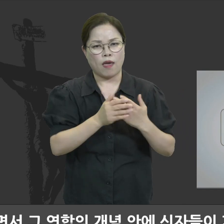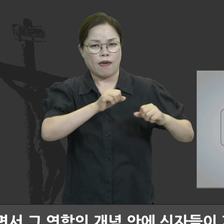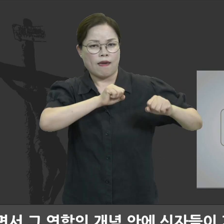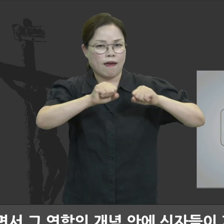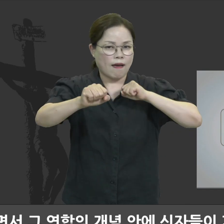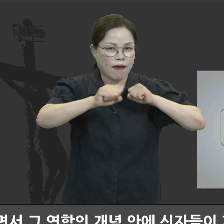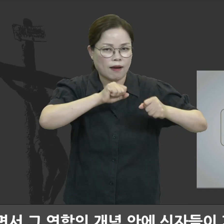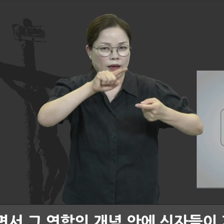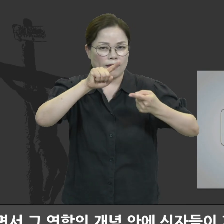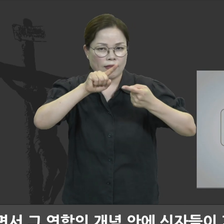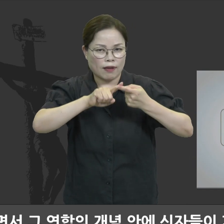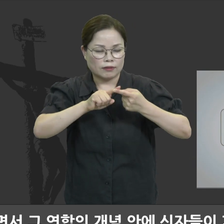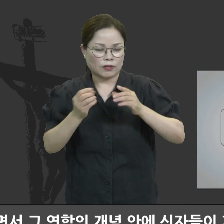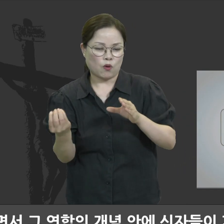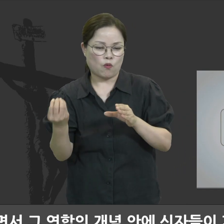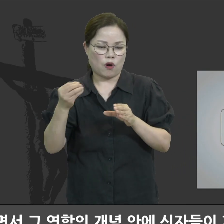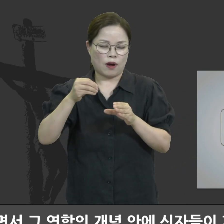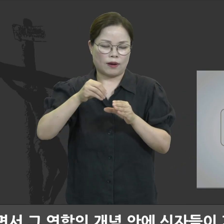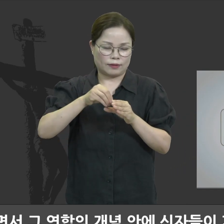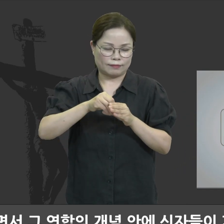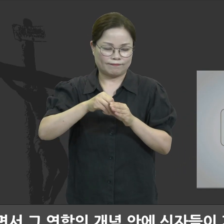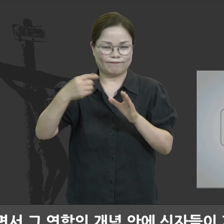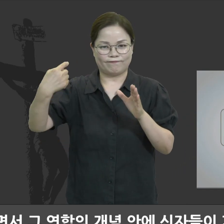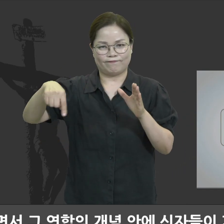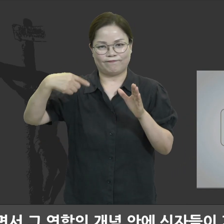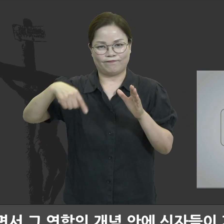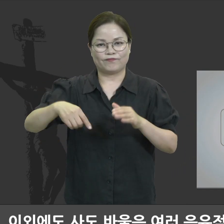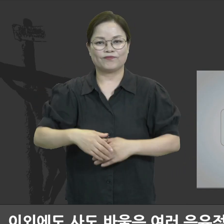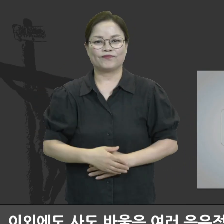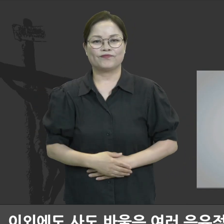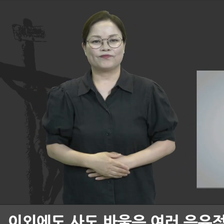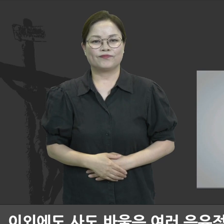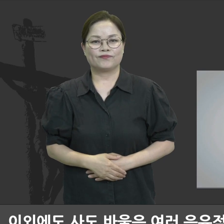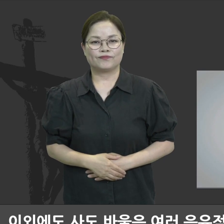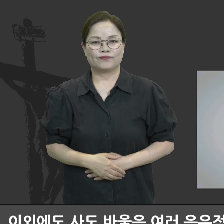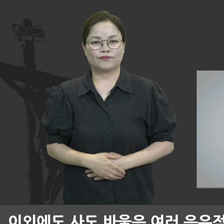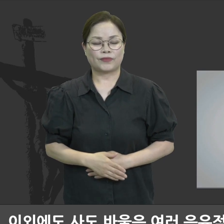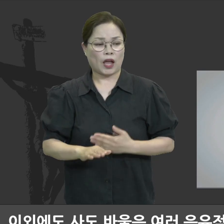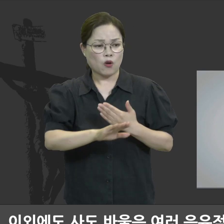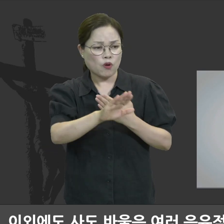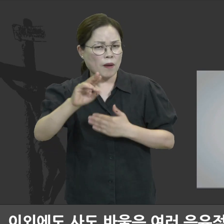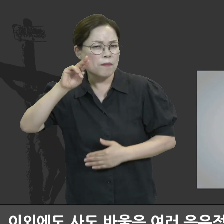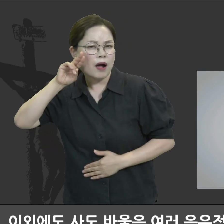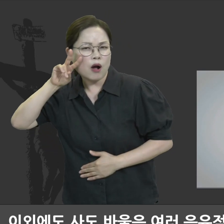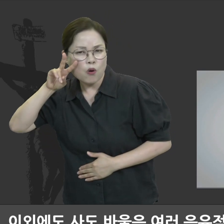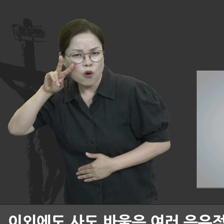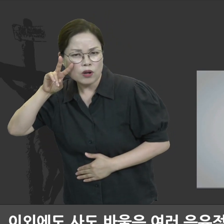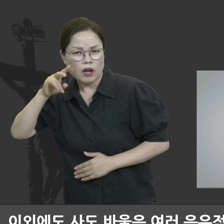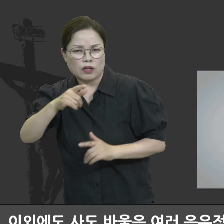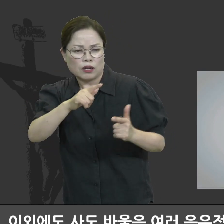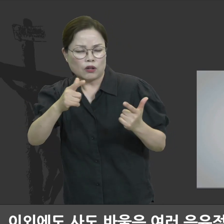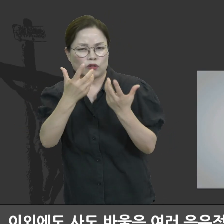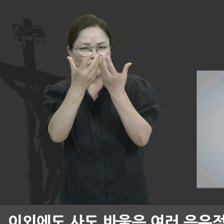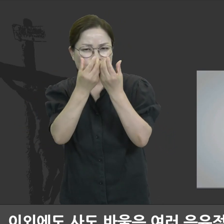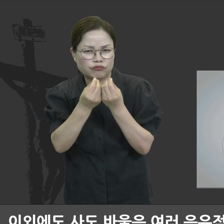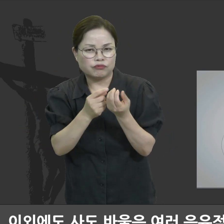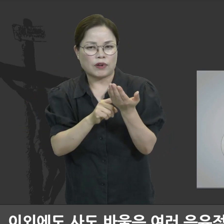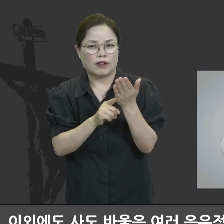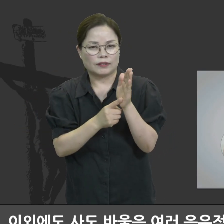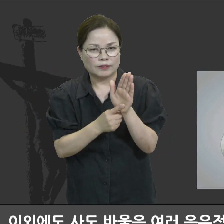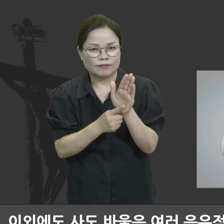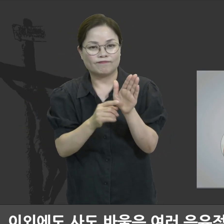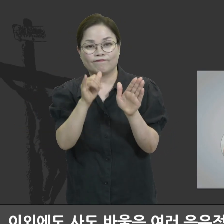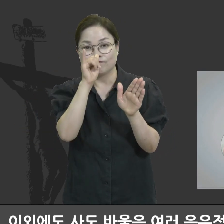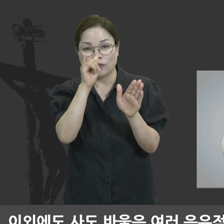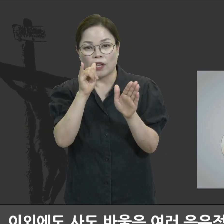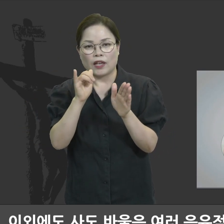행해야 할 바가 포함되어 있다는 사실을 가르칩니다. 이외에도 사도 바울은 여러 은유적인 표현들을